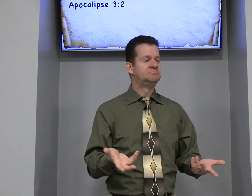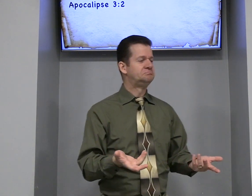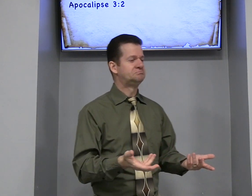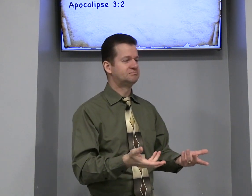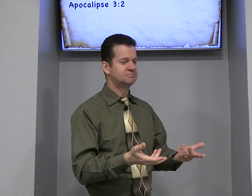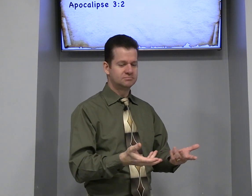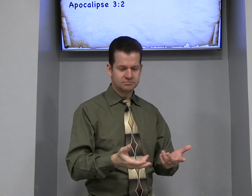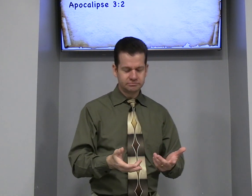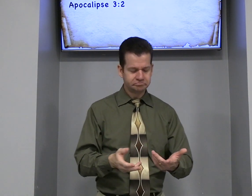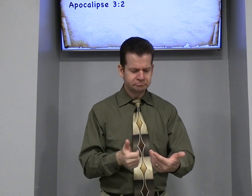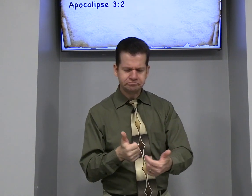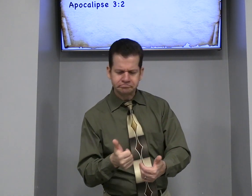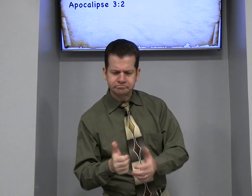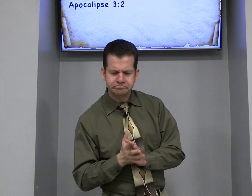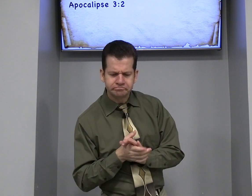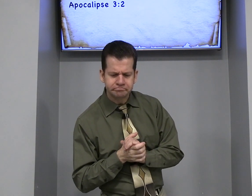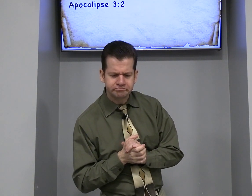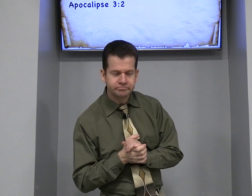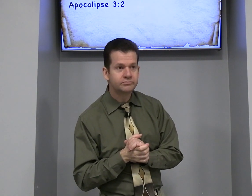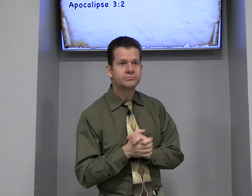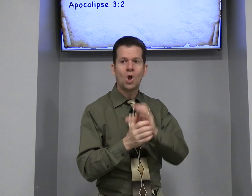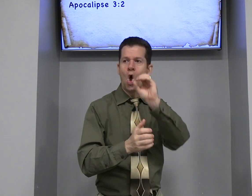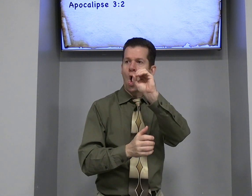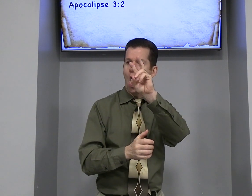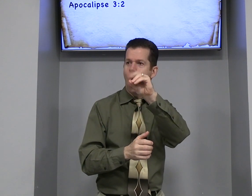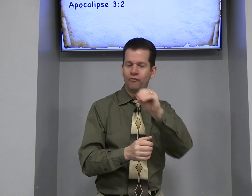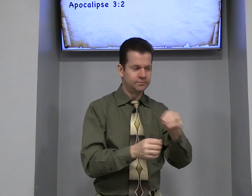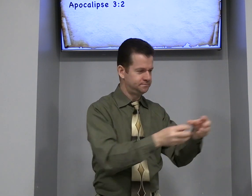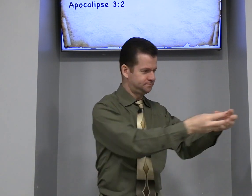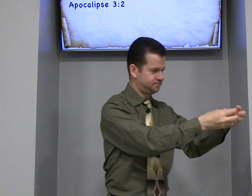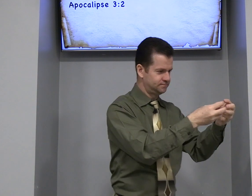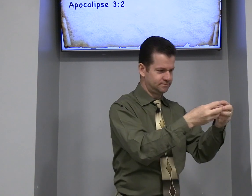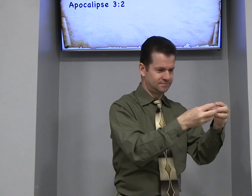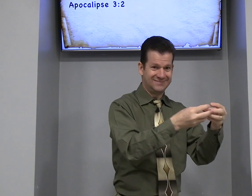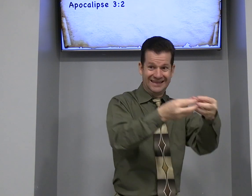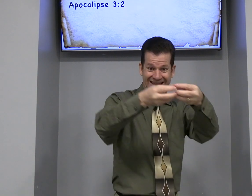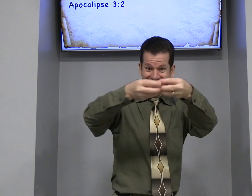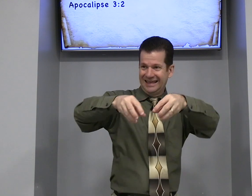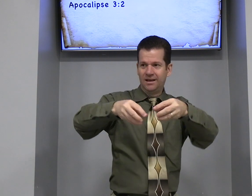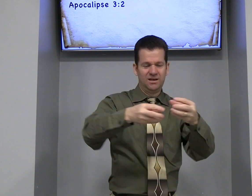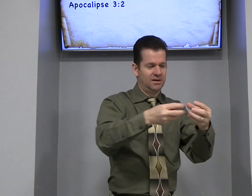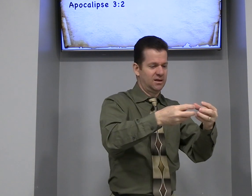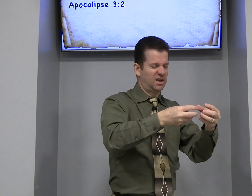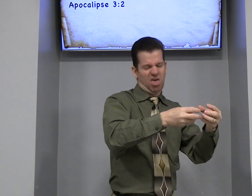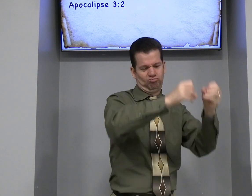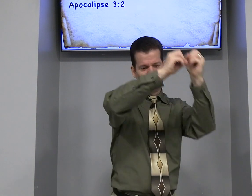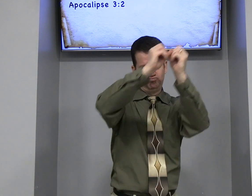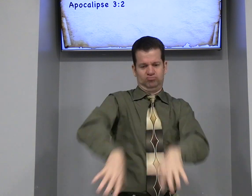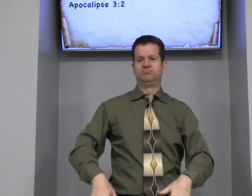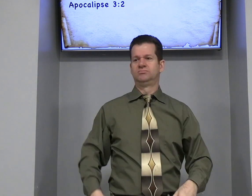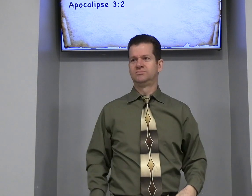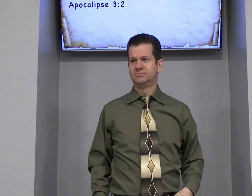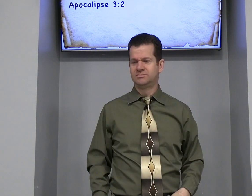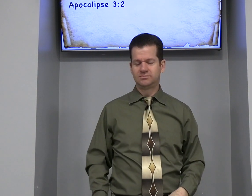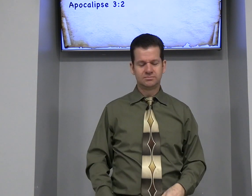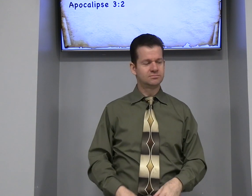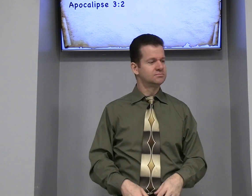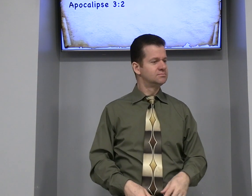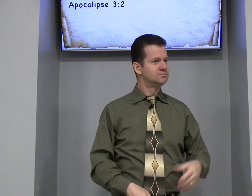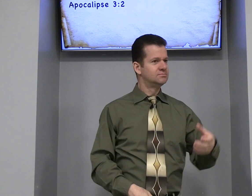Se tão gostoso e eu quero fazer meu jeito. O ovo. Ah, não quero quebrar ovo. Vou jogar